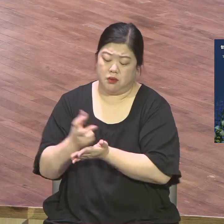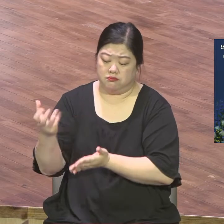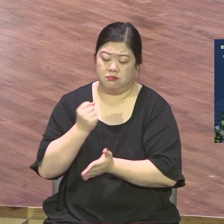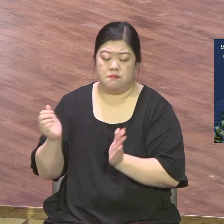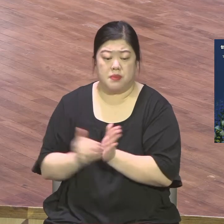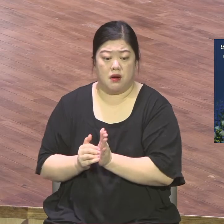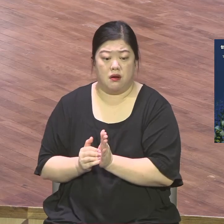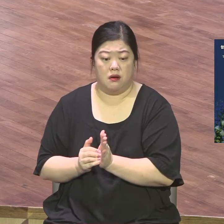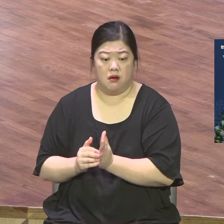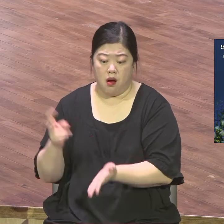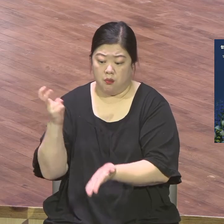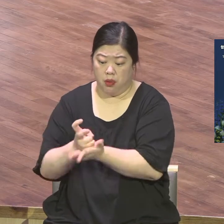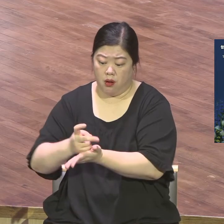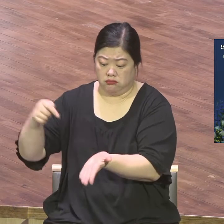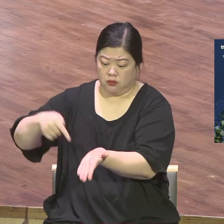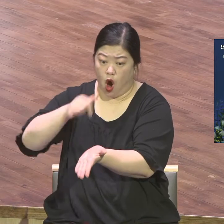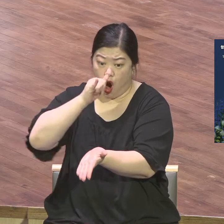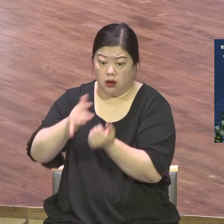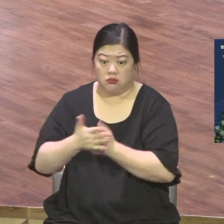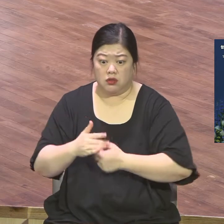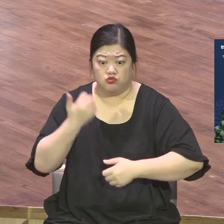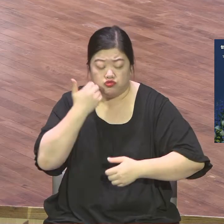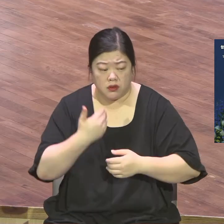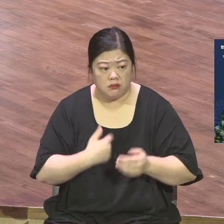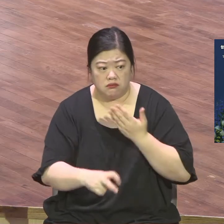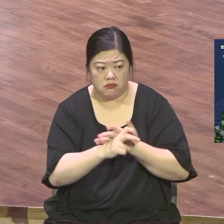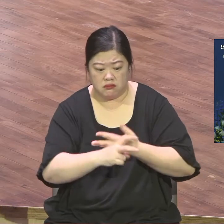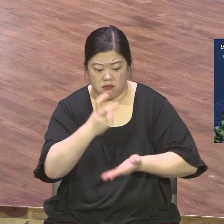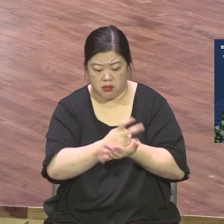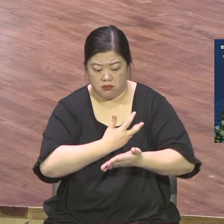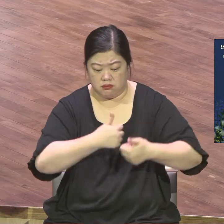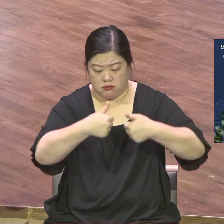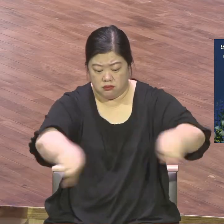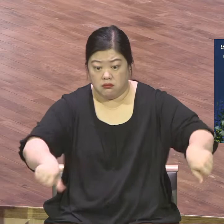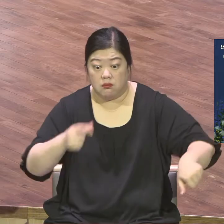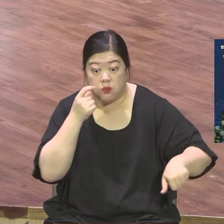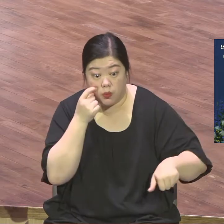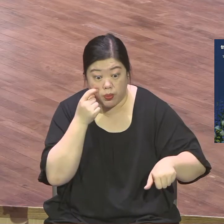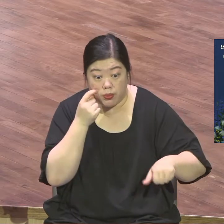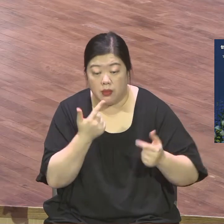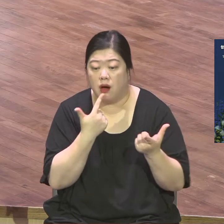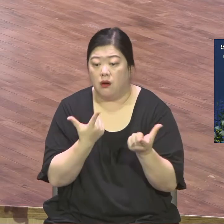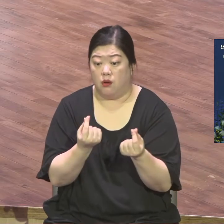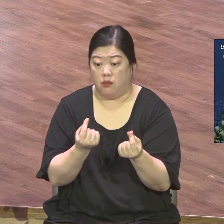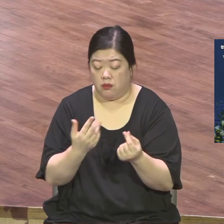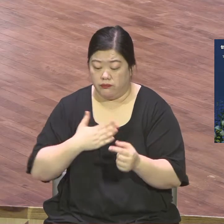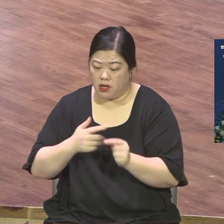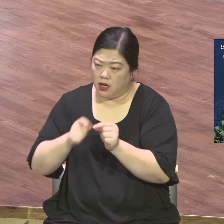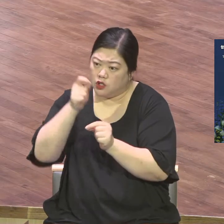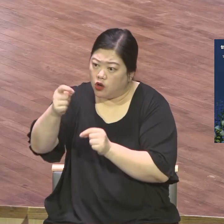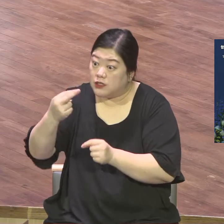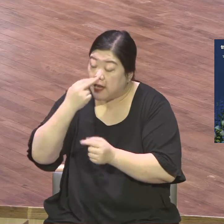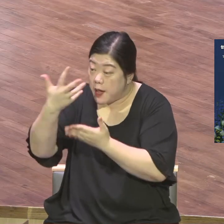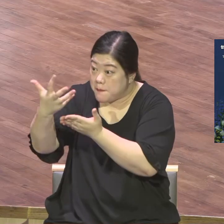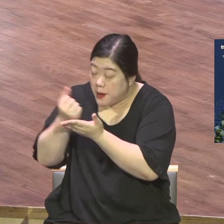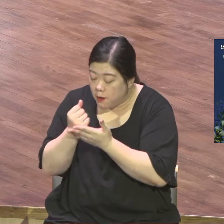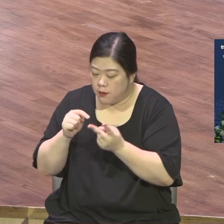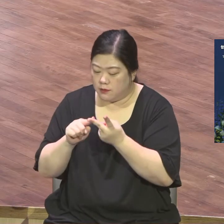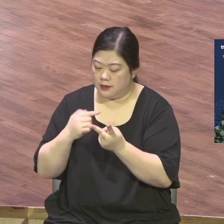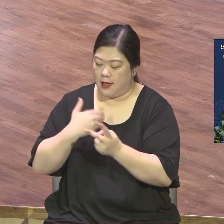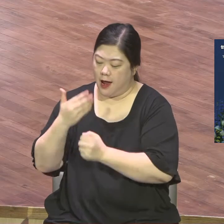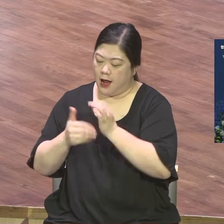존재다. 영생 얻었다. 이거 하나만 묵상해도요, 영원한 생명을 내가 얻었다.